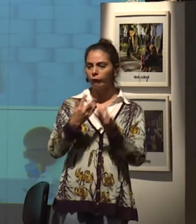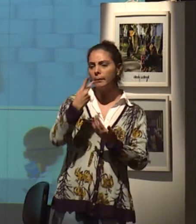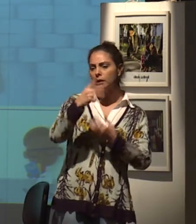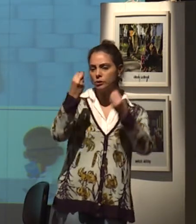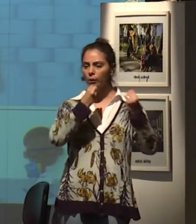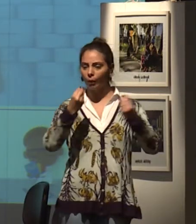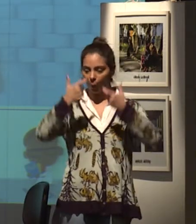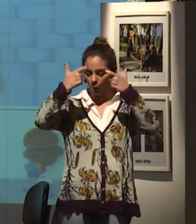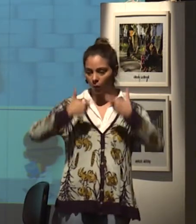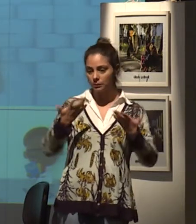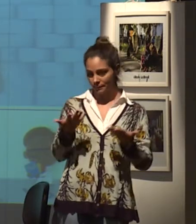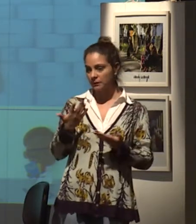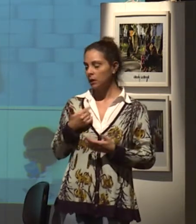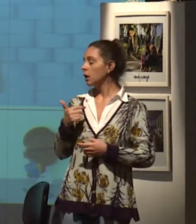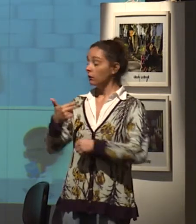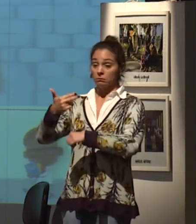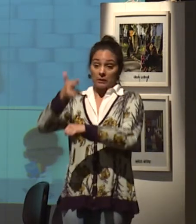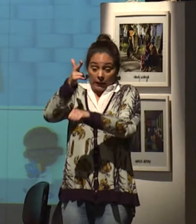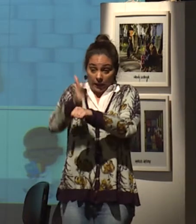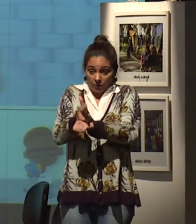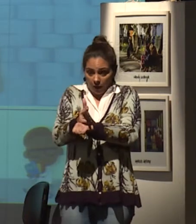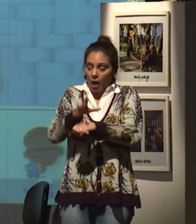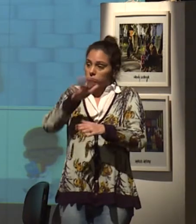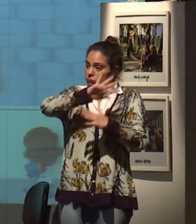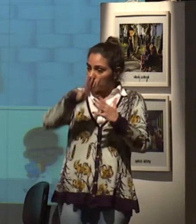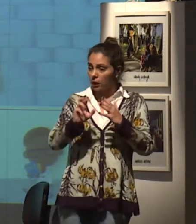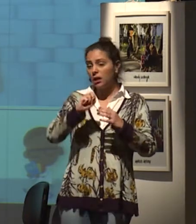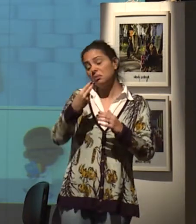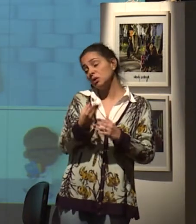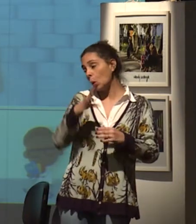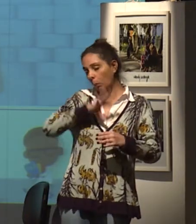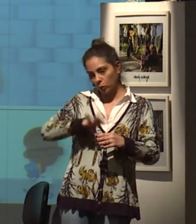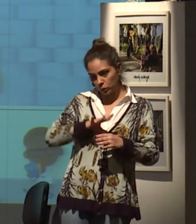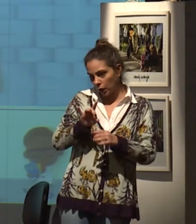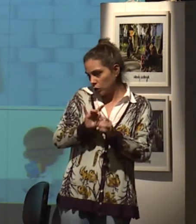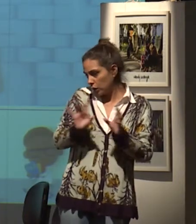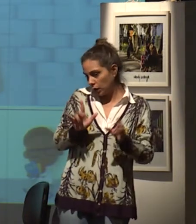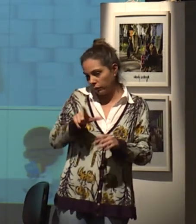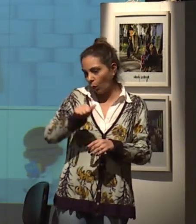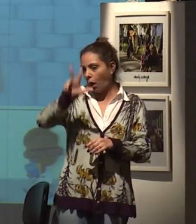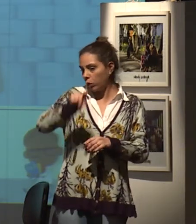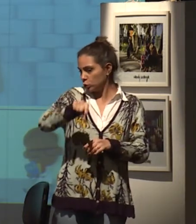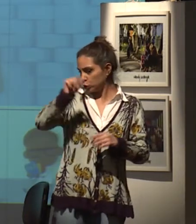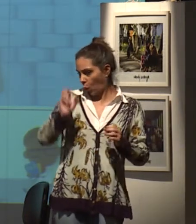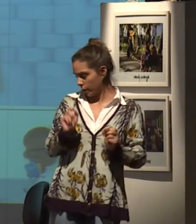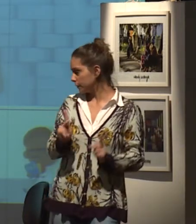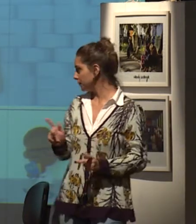características dos seus familiares e do próprio aluno. Poderia gravar fazendo em língua de sinais ou fazer em língua portuguesa. Não teria problema, o aluno mesmo